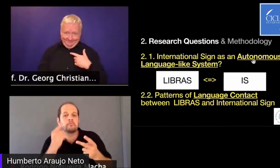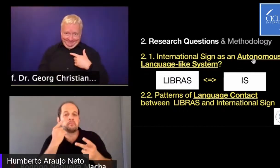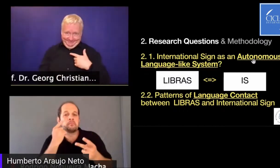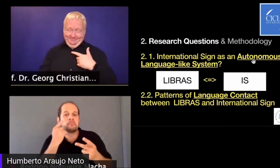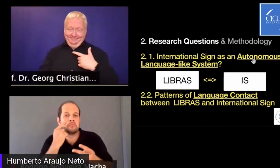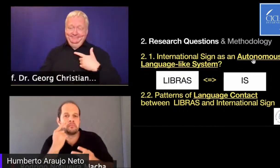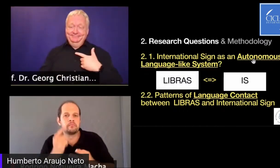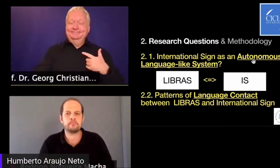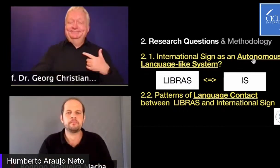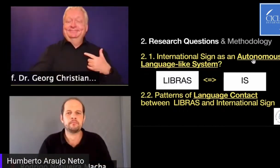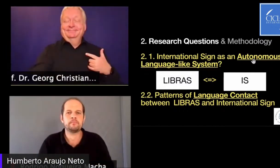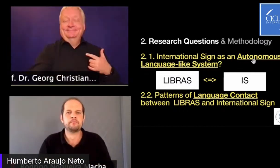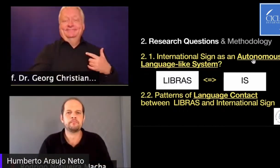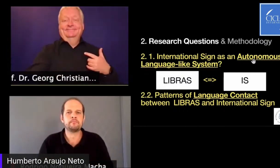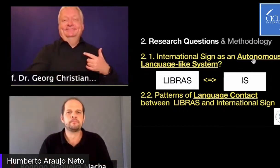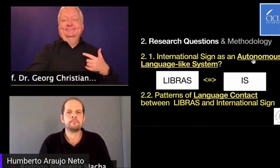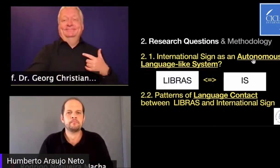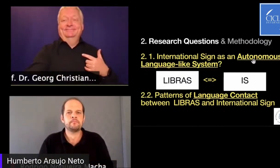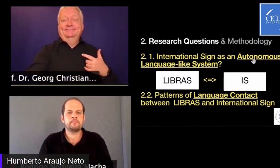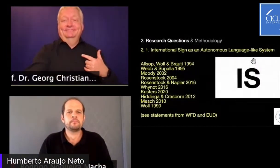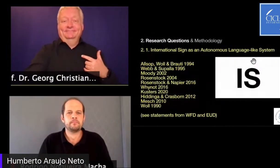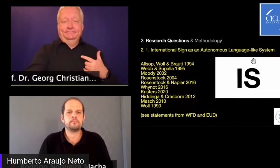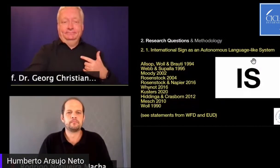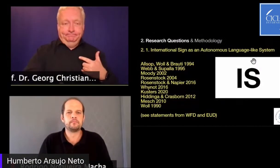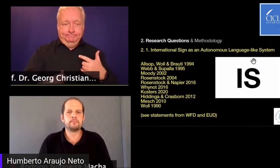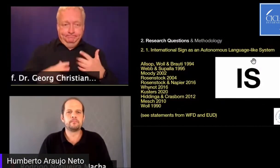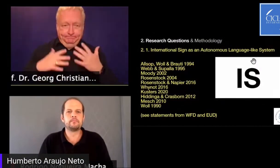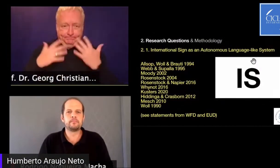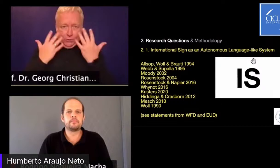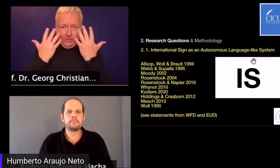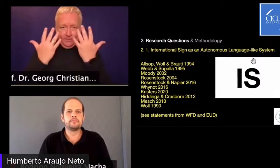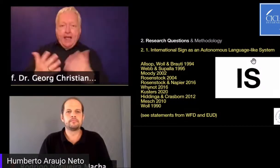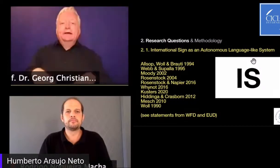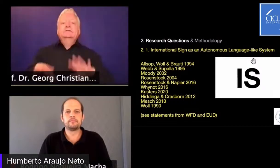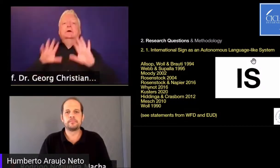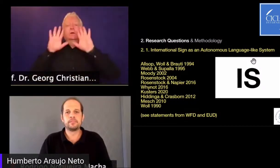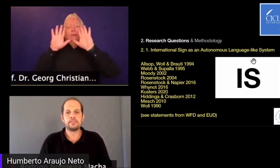essas línguas, né? E a gente vai observar um pouco disso aqui.